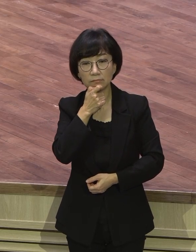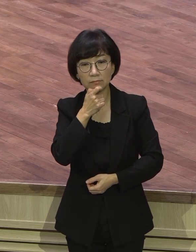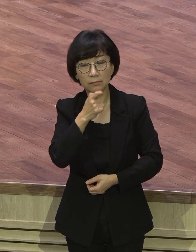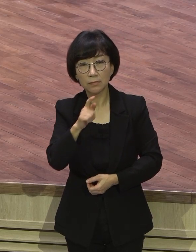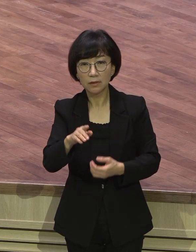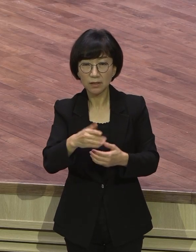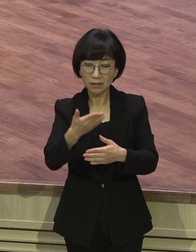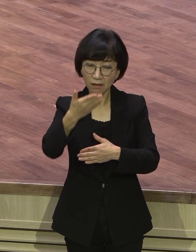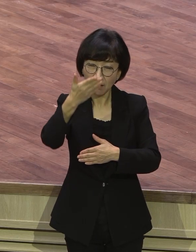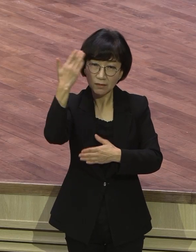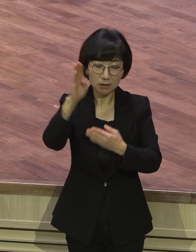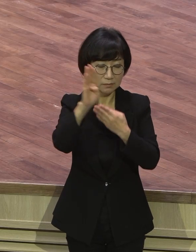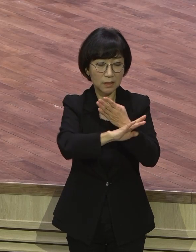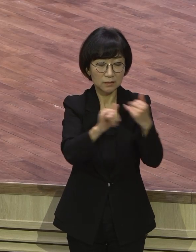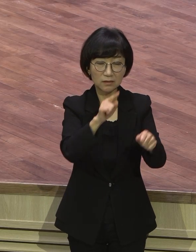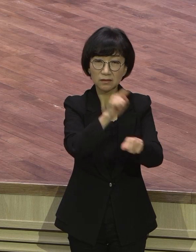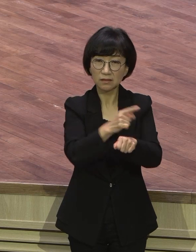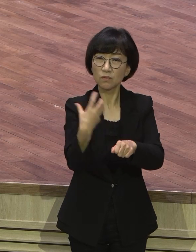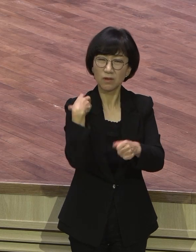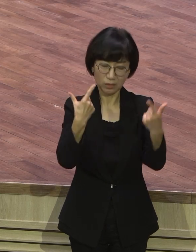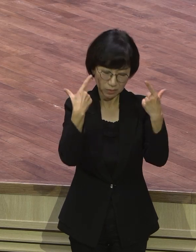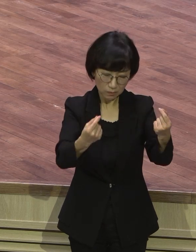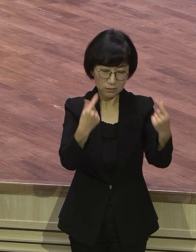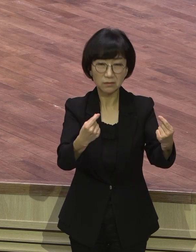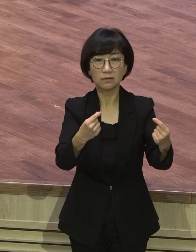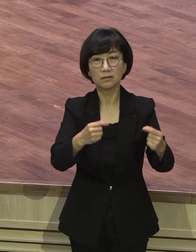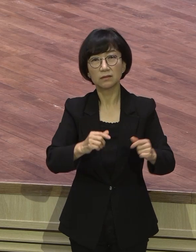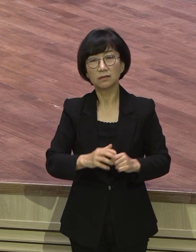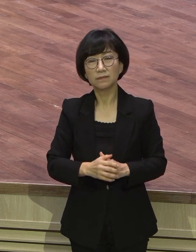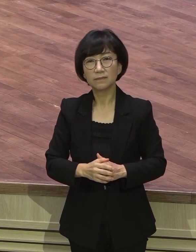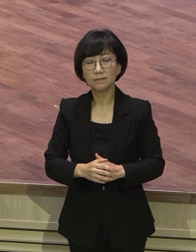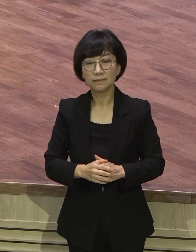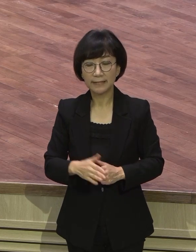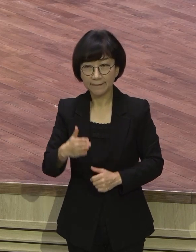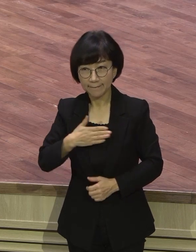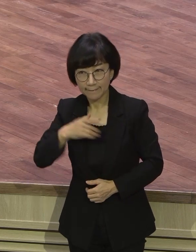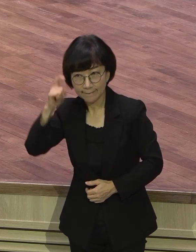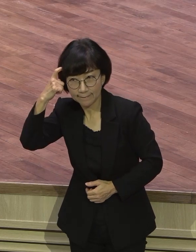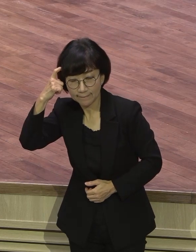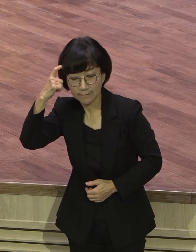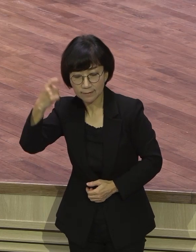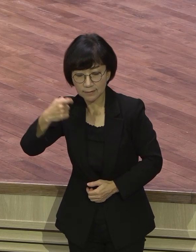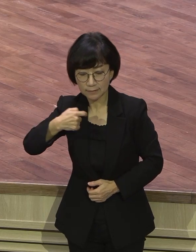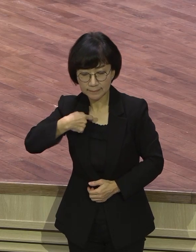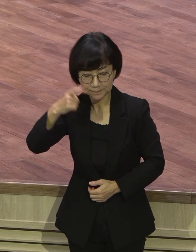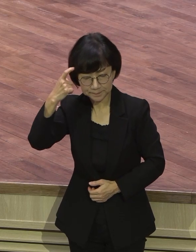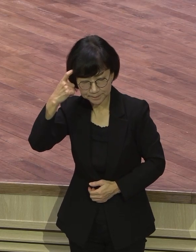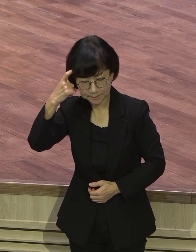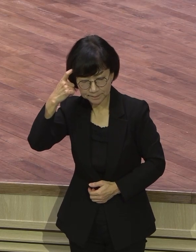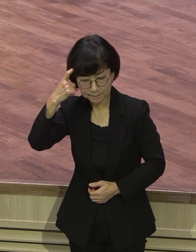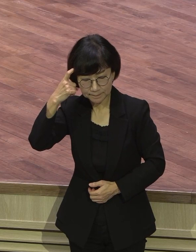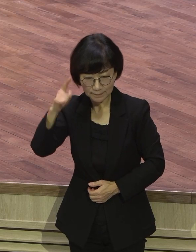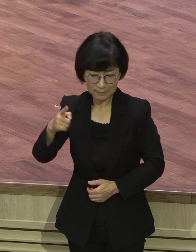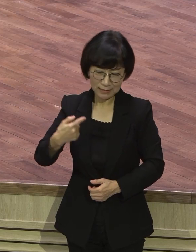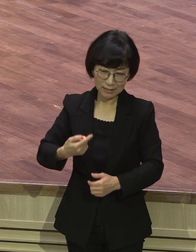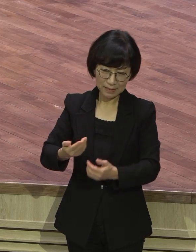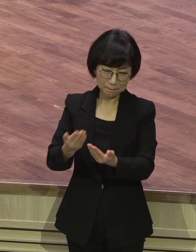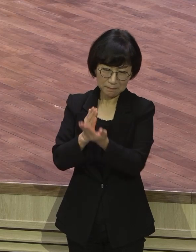똑같습니다. 바르셈 세의관들 내 생각 내 주장 맞지 않으면